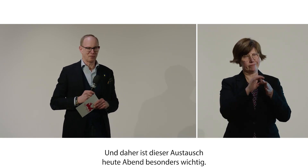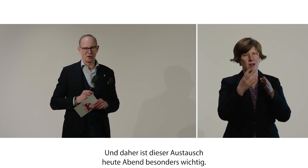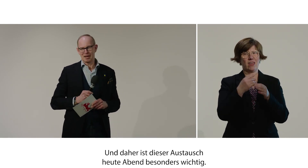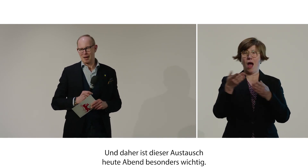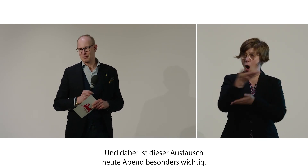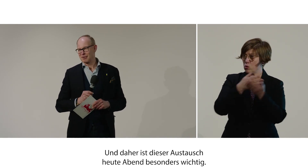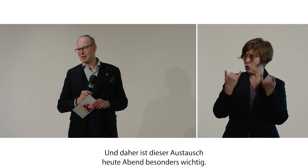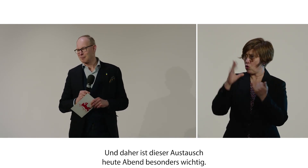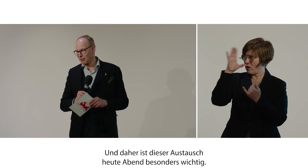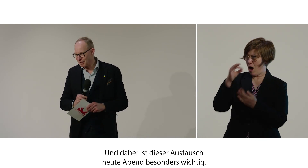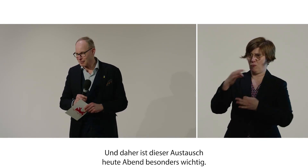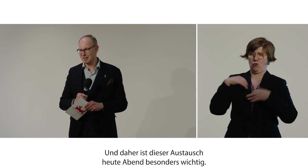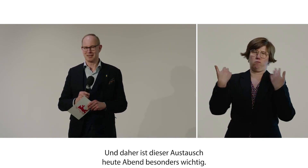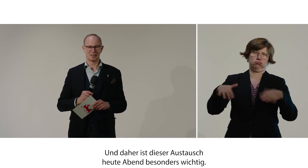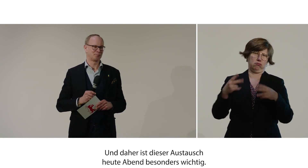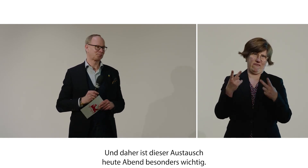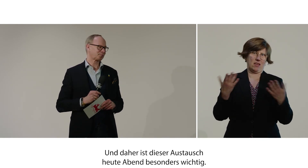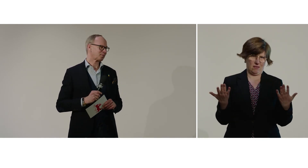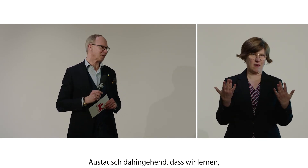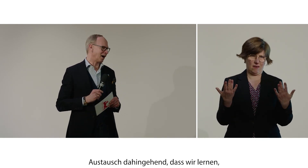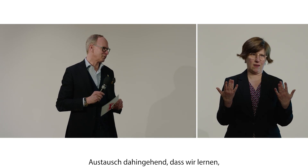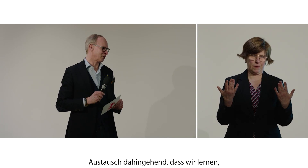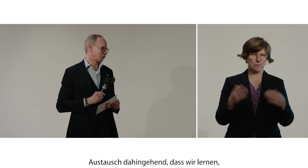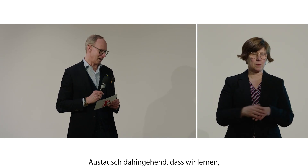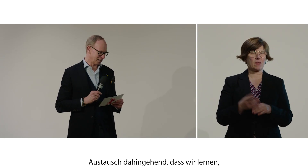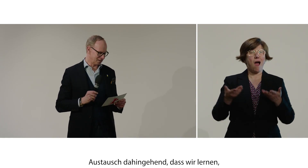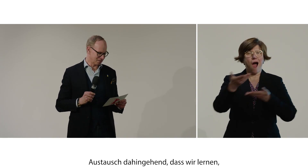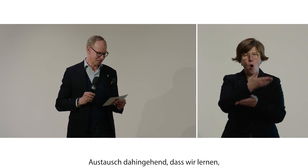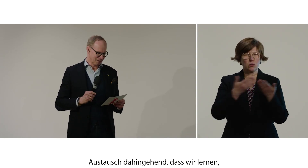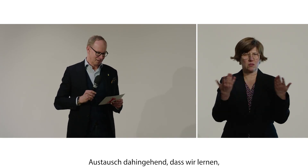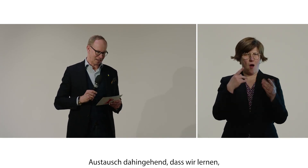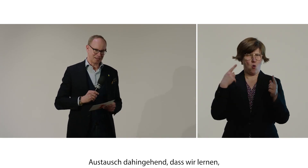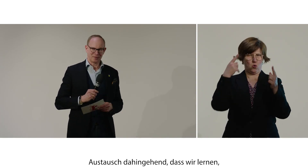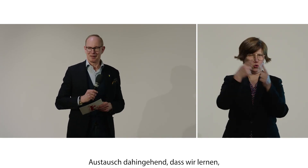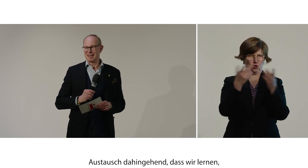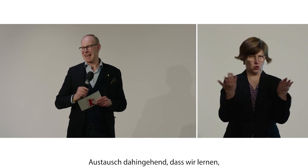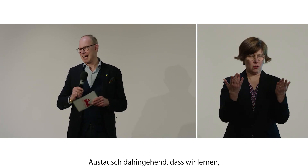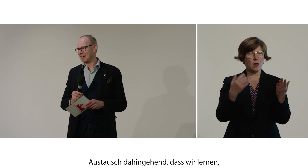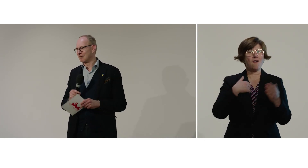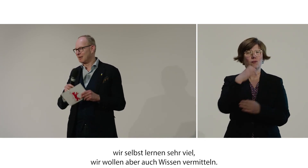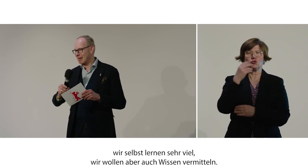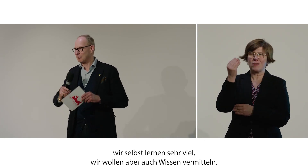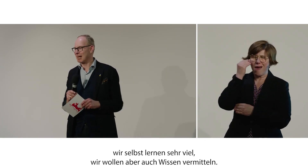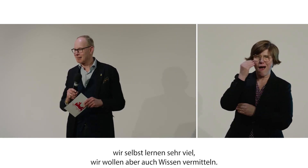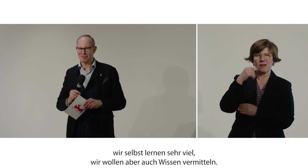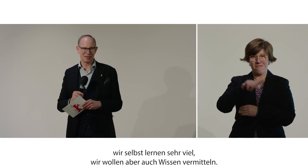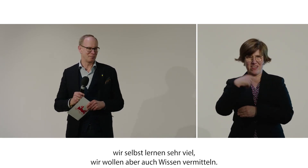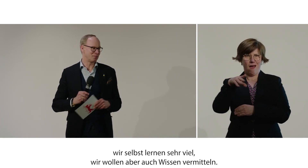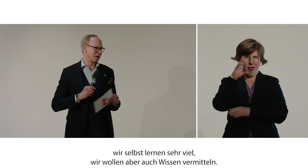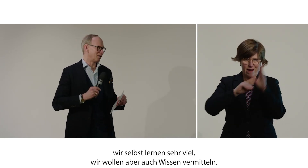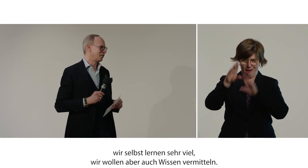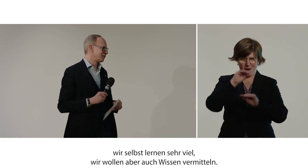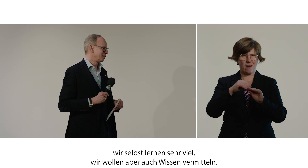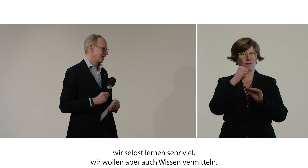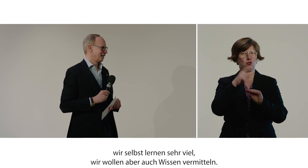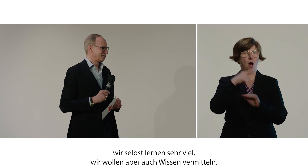Austausch für heute Abend besonders wichtig. Austausch dahingehend, ja, dass wir lernen. Wir selbst lernen sehr viel